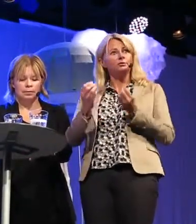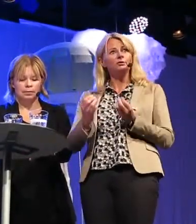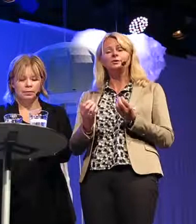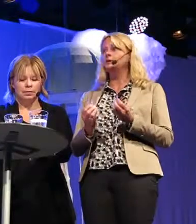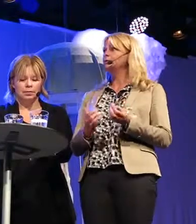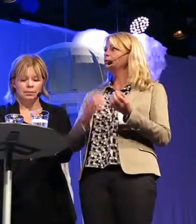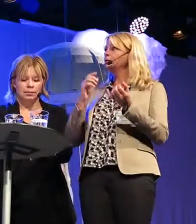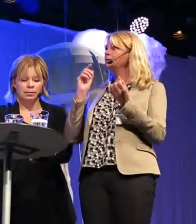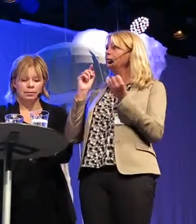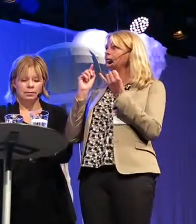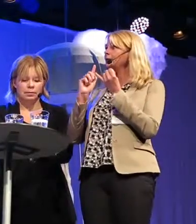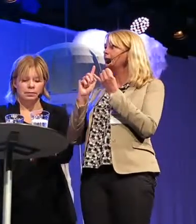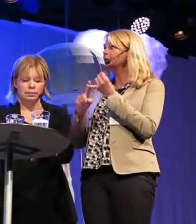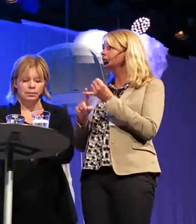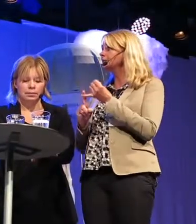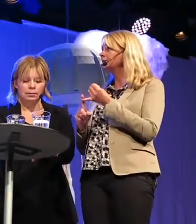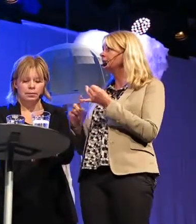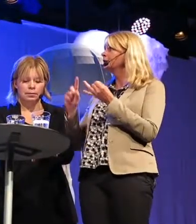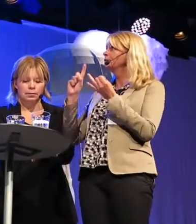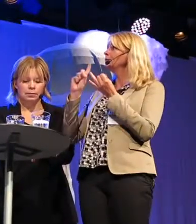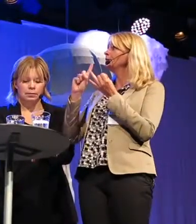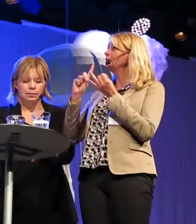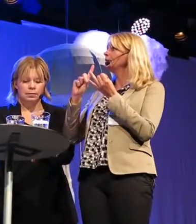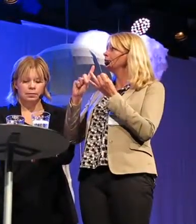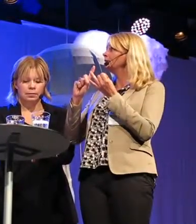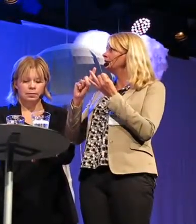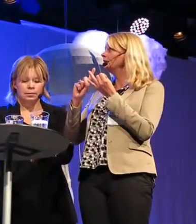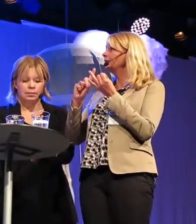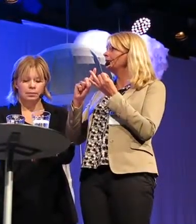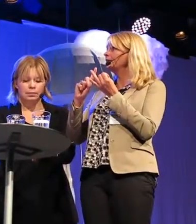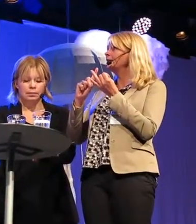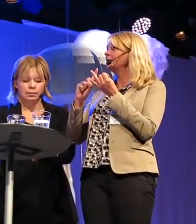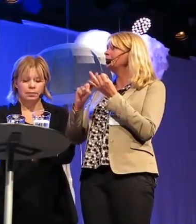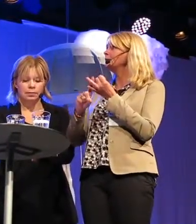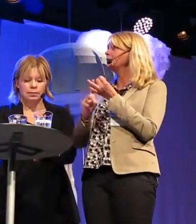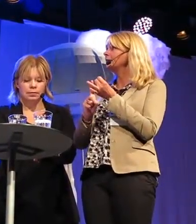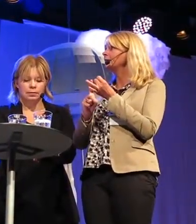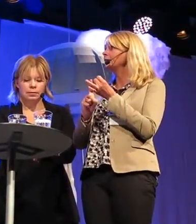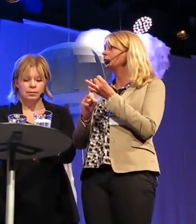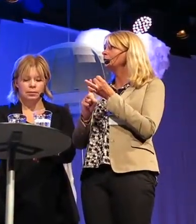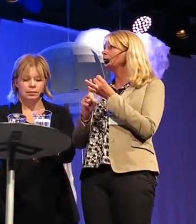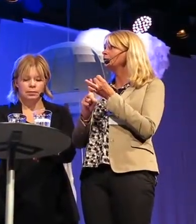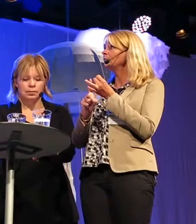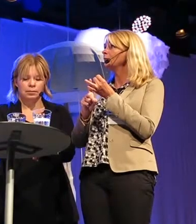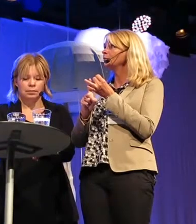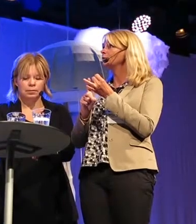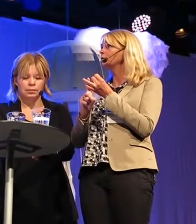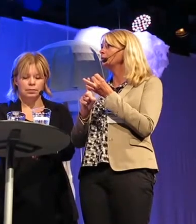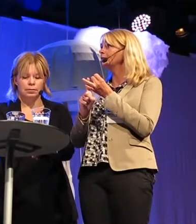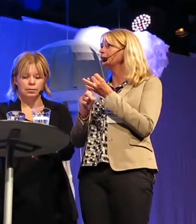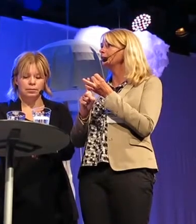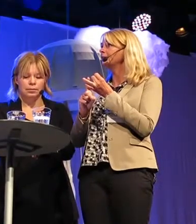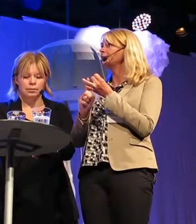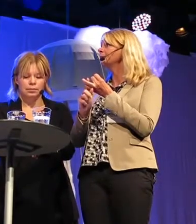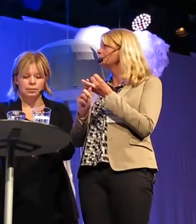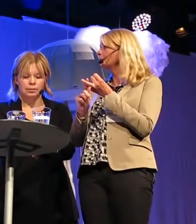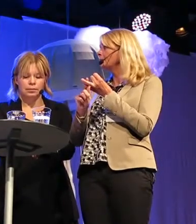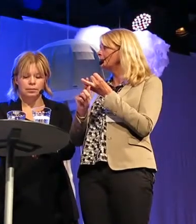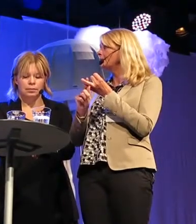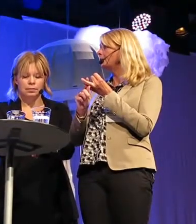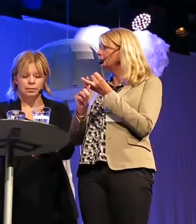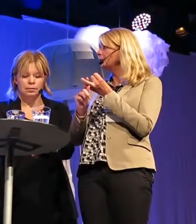från restprodukterna, så de börjar sälja hartser. De börjar snart tillverka läkemedel, steroler som är